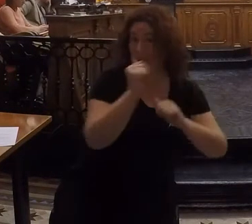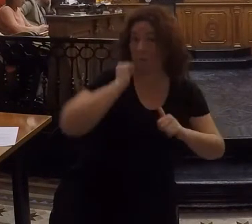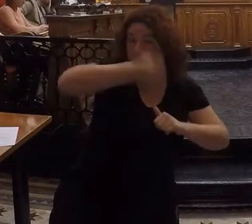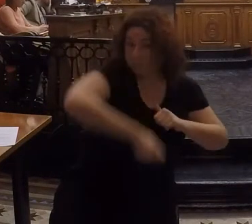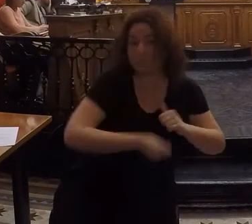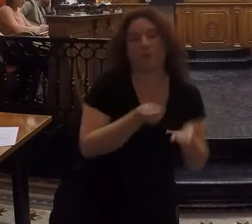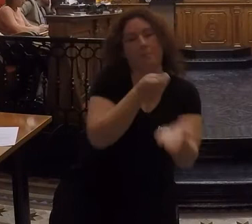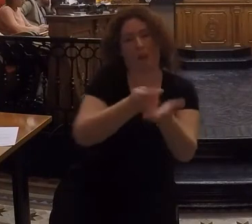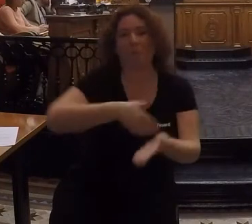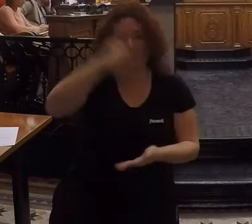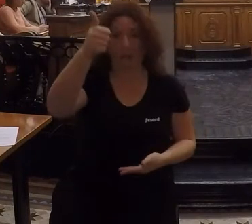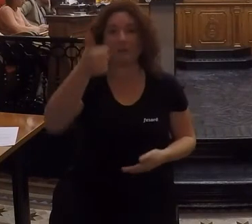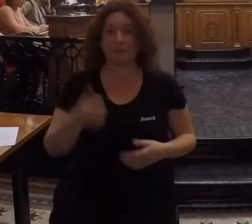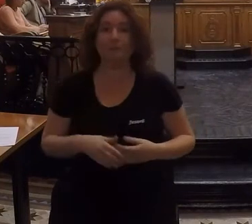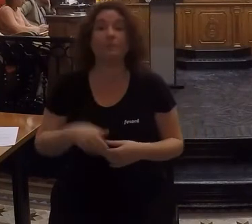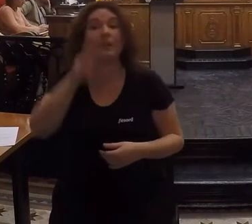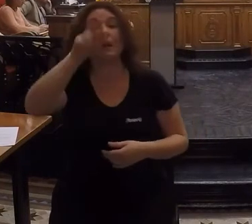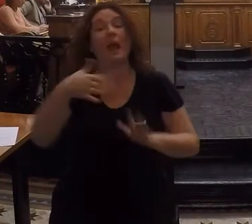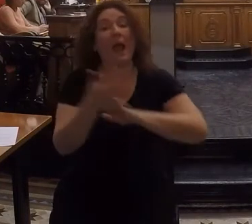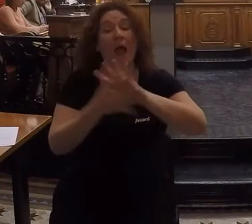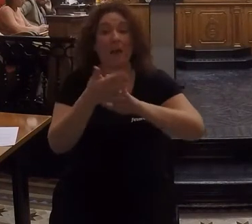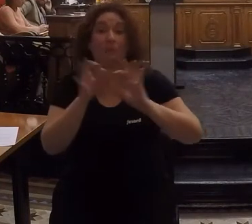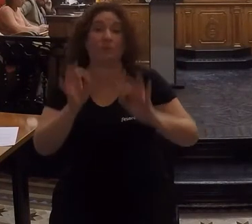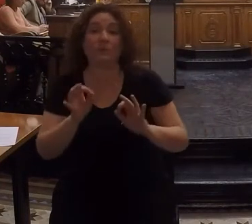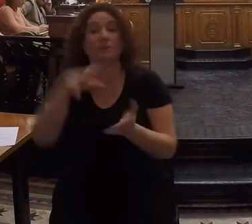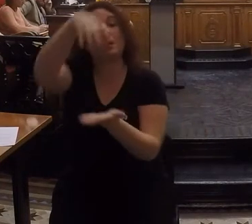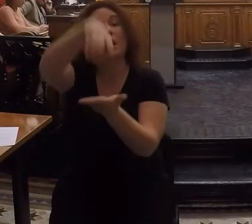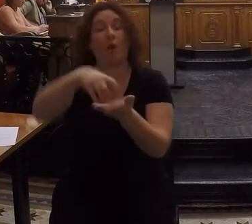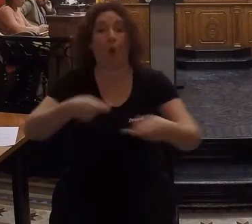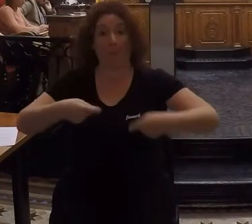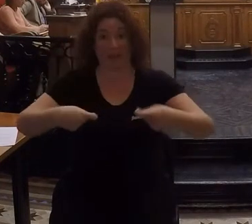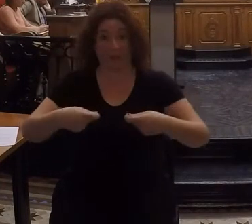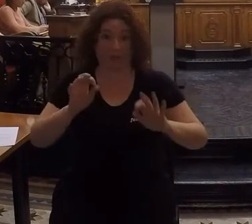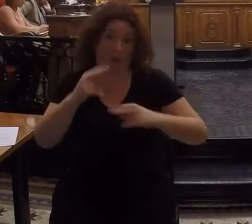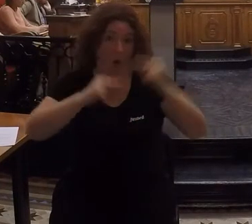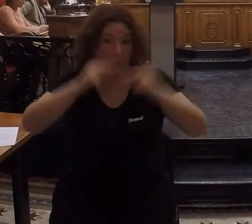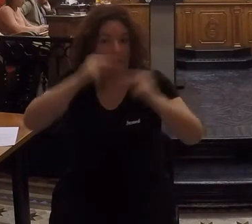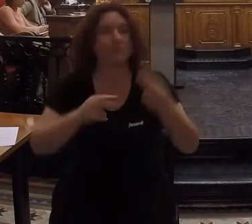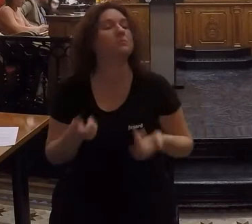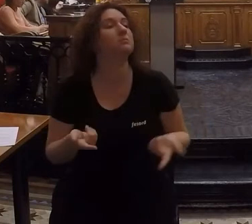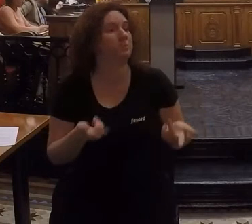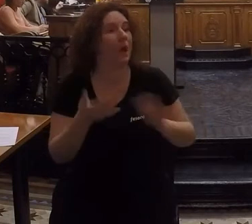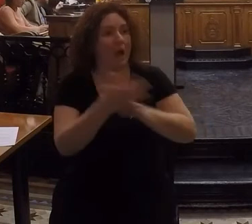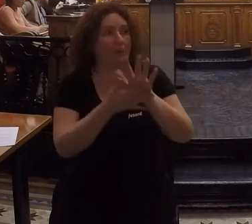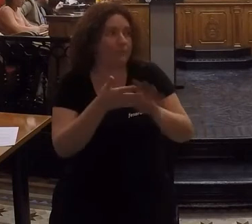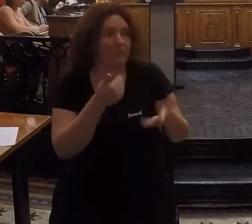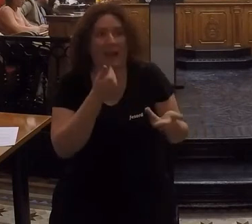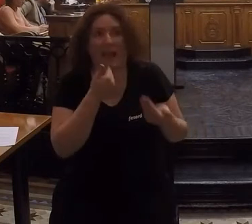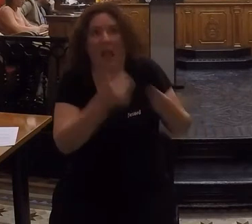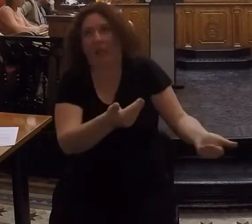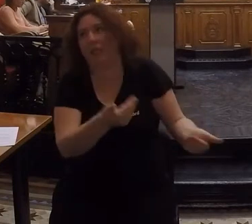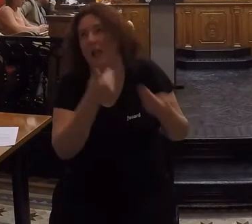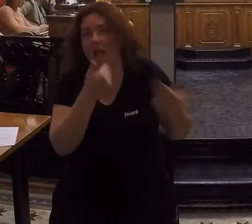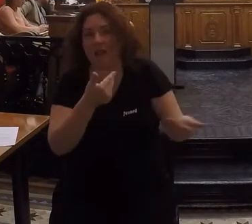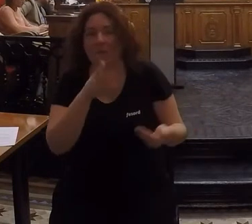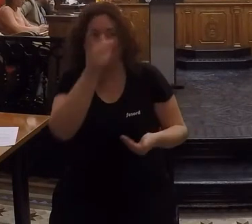En cuanto a la bonificación a los comercios por obras, en primer lugar, darles la bienvenida al interés por estos